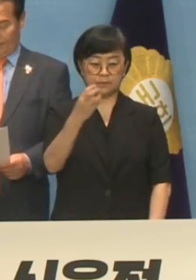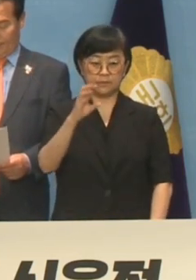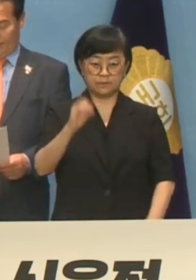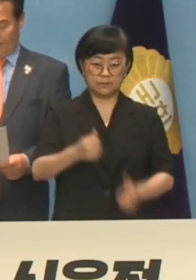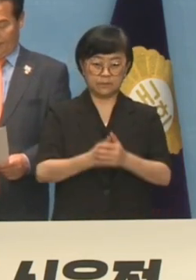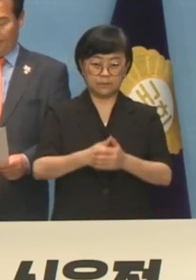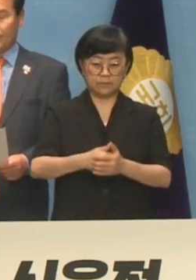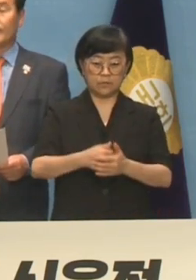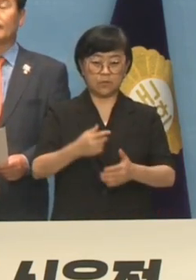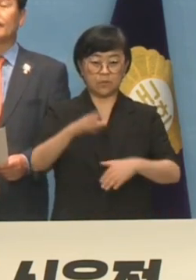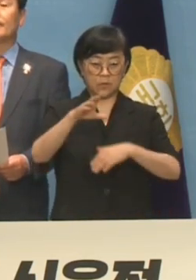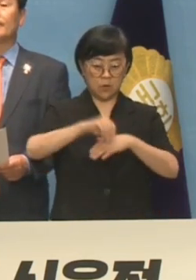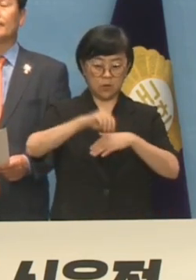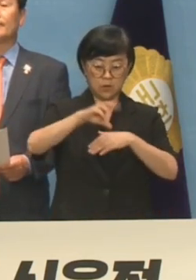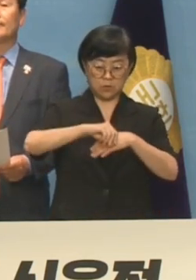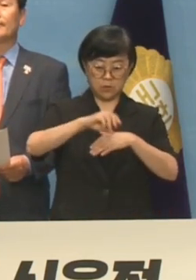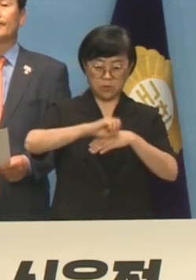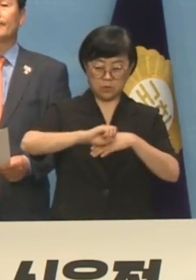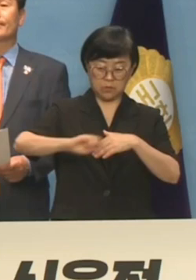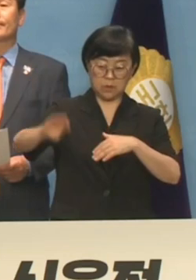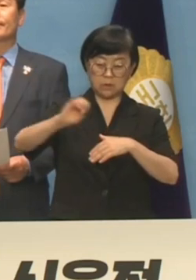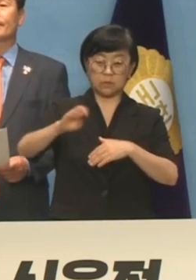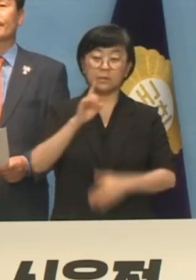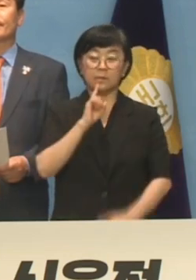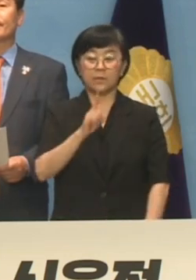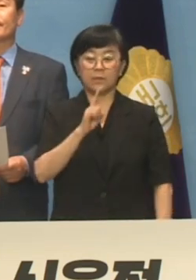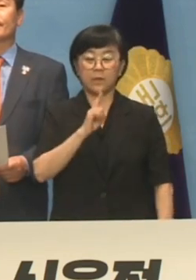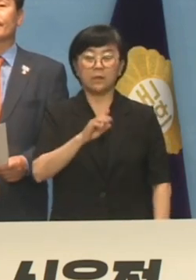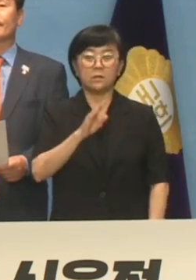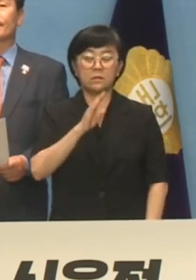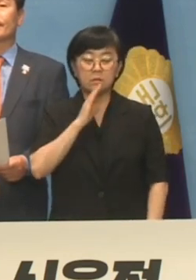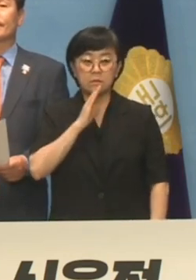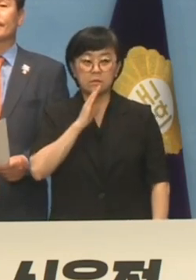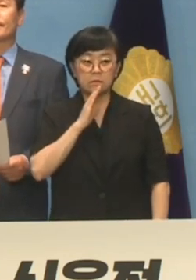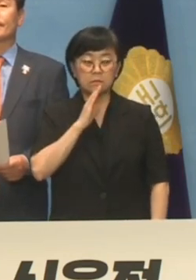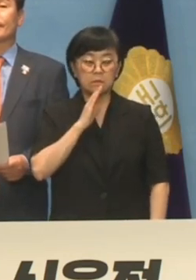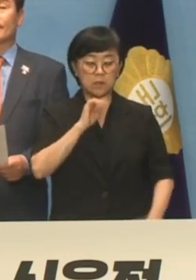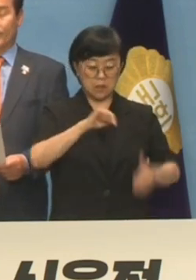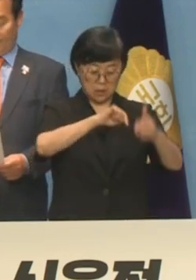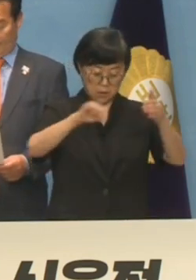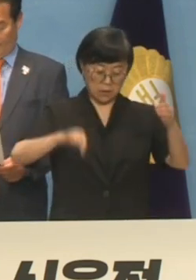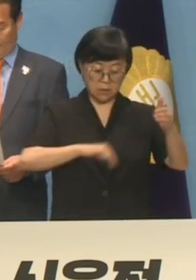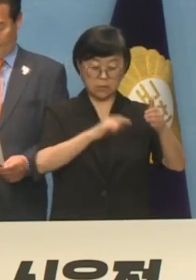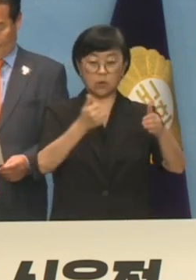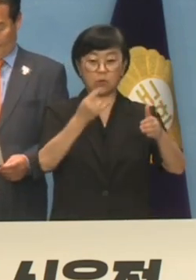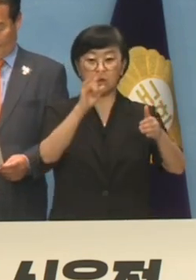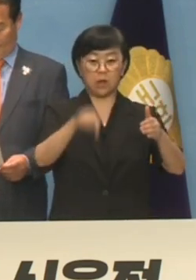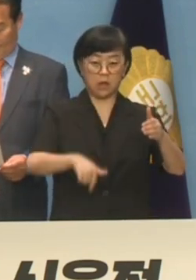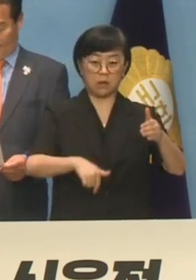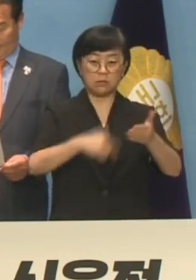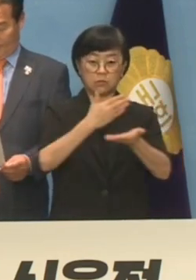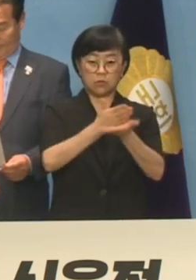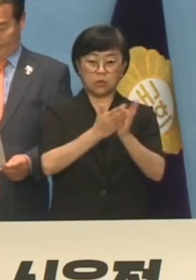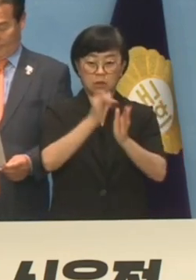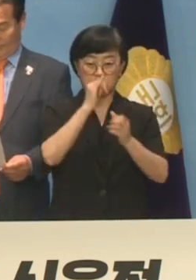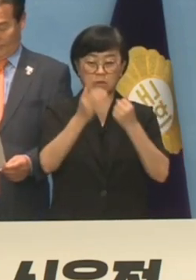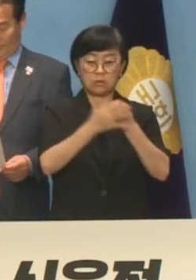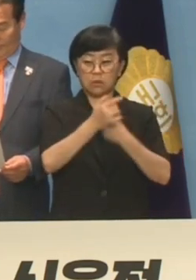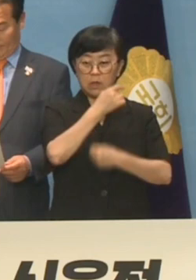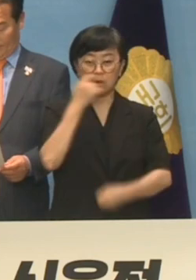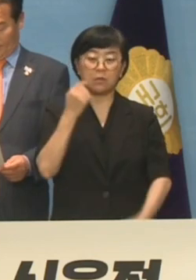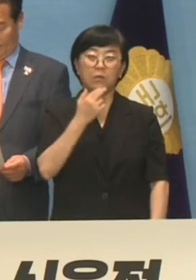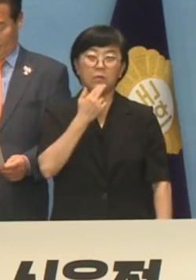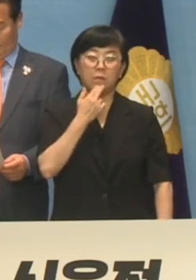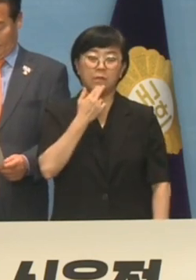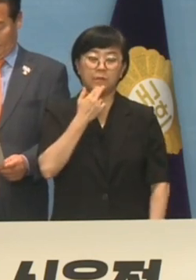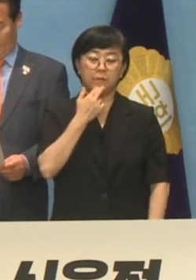톤 오염수를 해양에 방류하겠다고 하면서 실제 오염수 안에 어떤 핵종이 있는지 확인조차